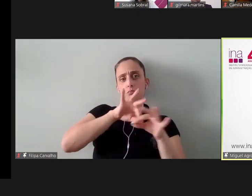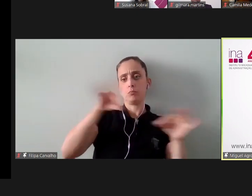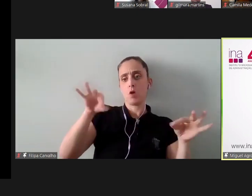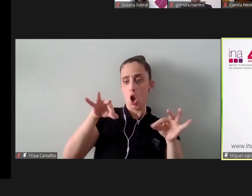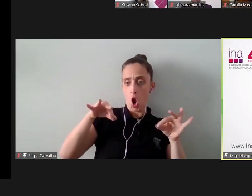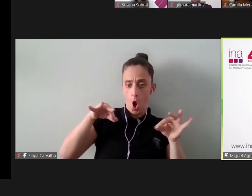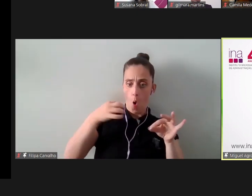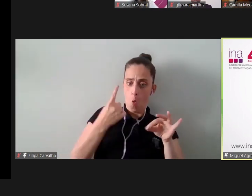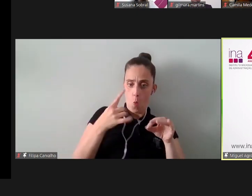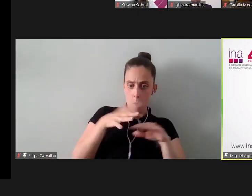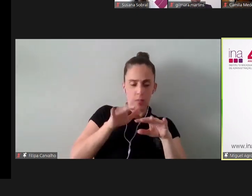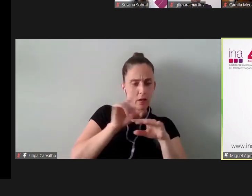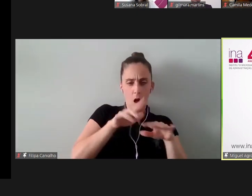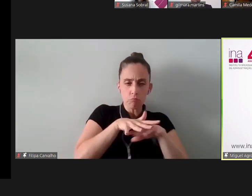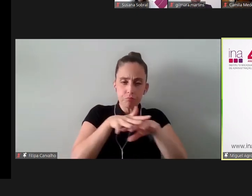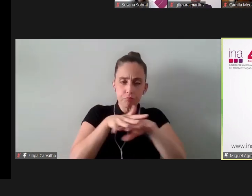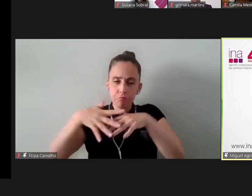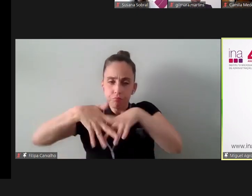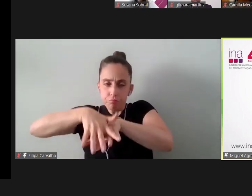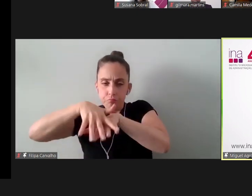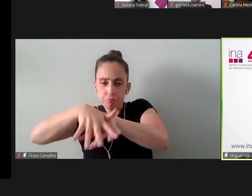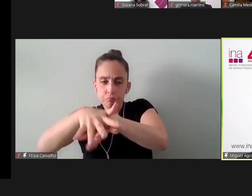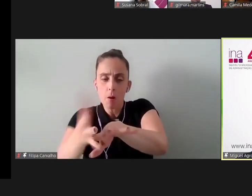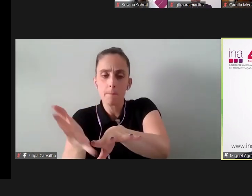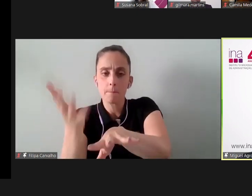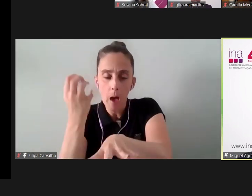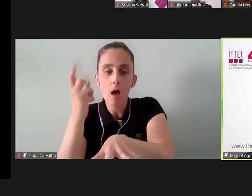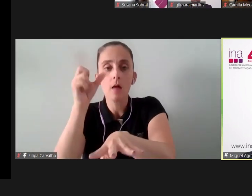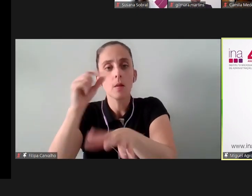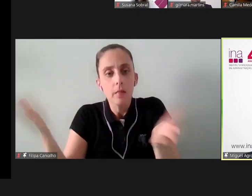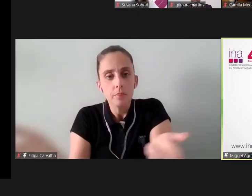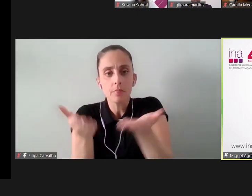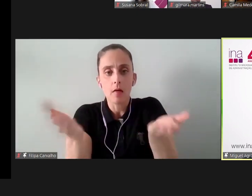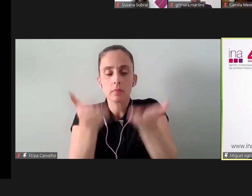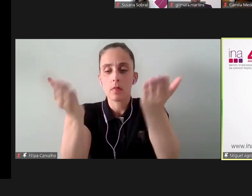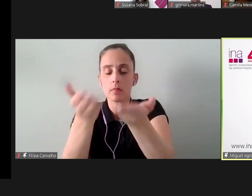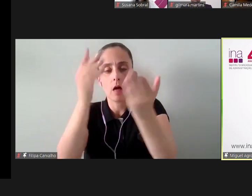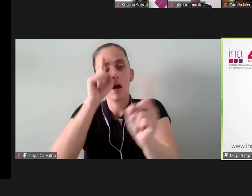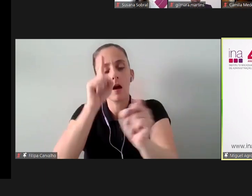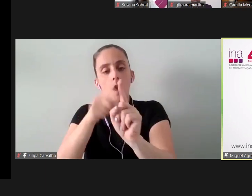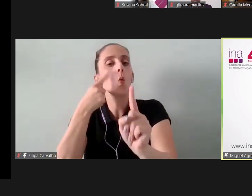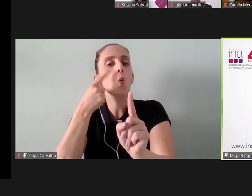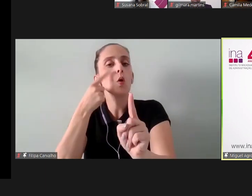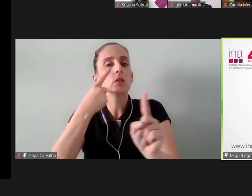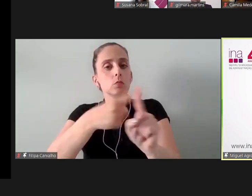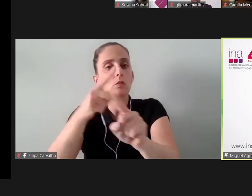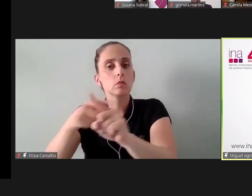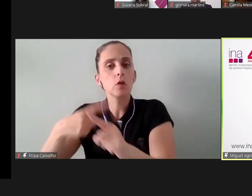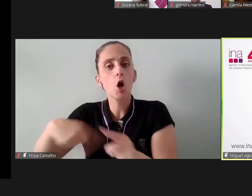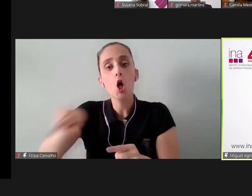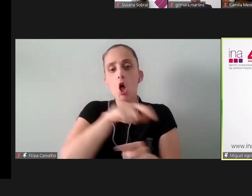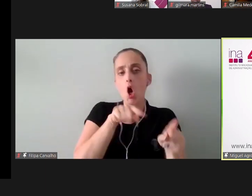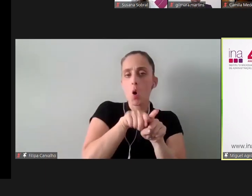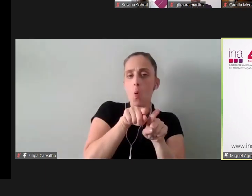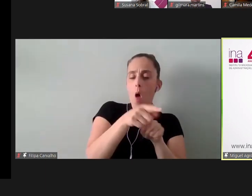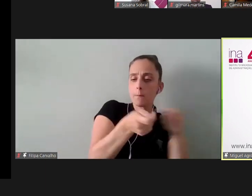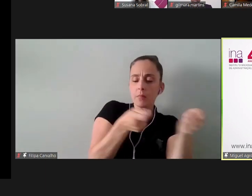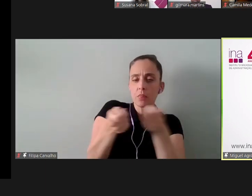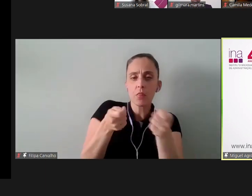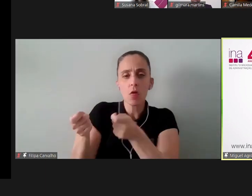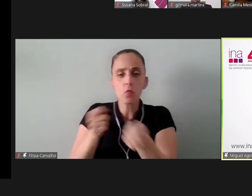redes e o hub que permite potenciar conhecimento, o mediador de transferência de